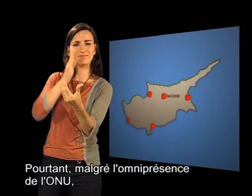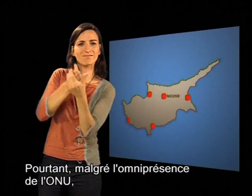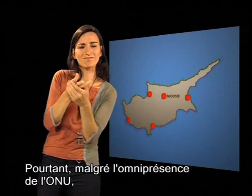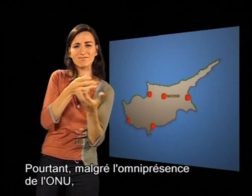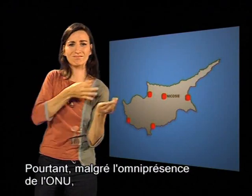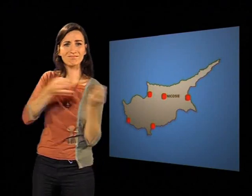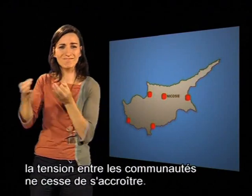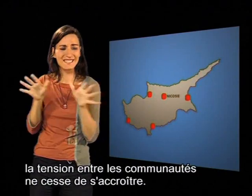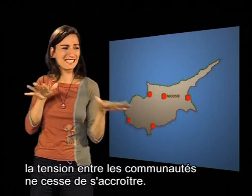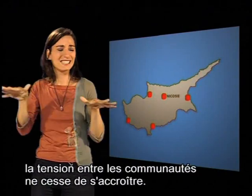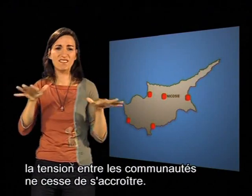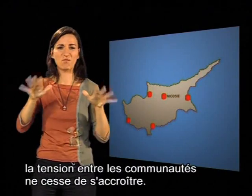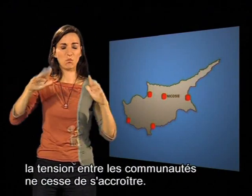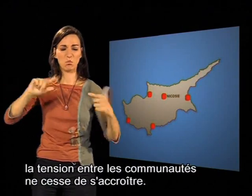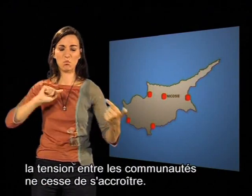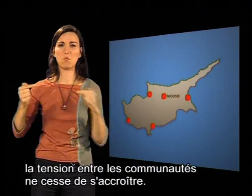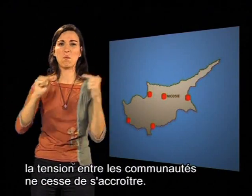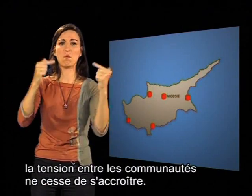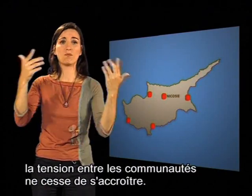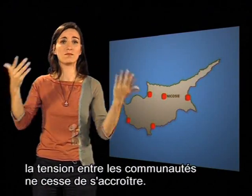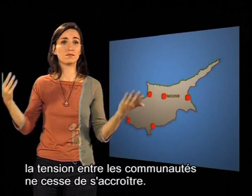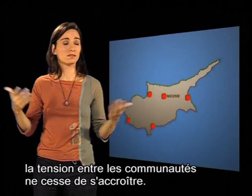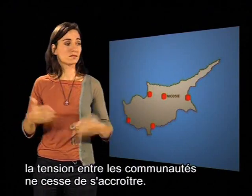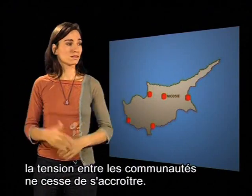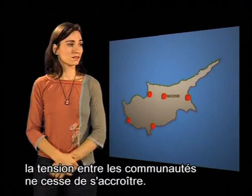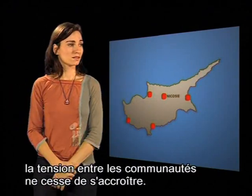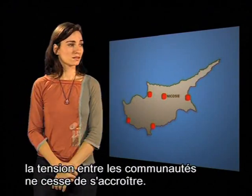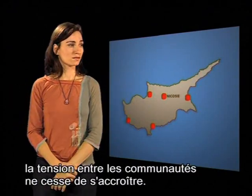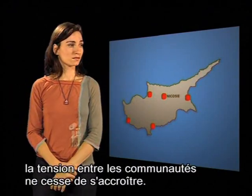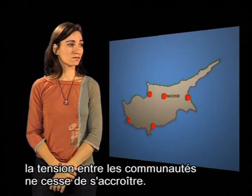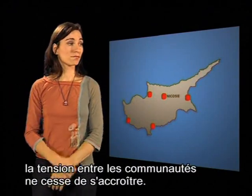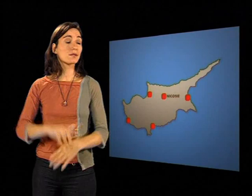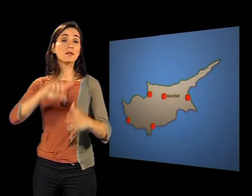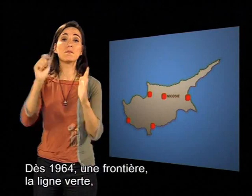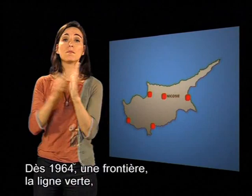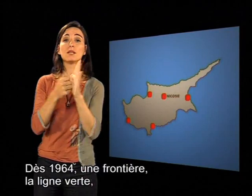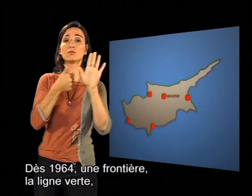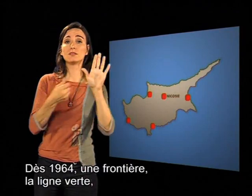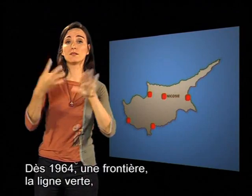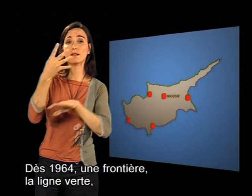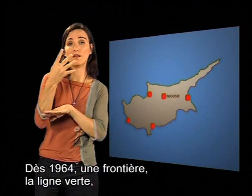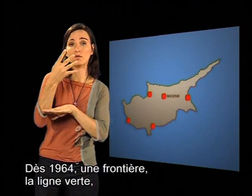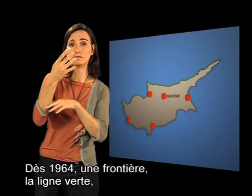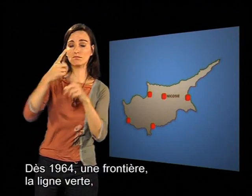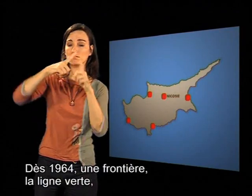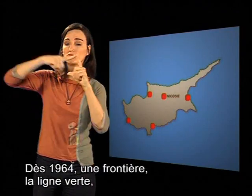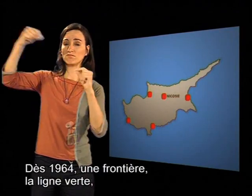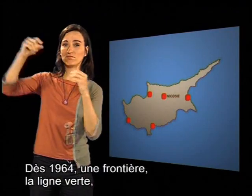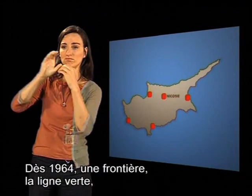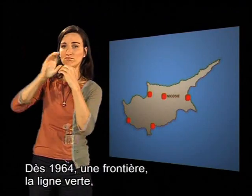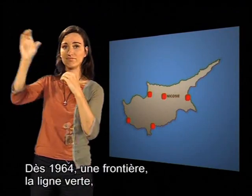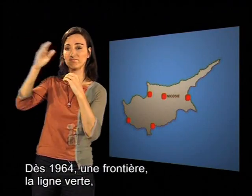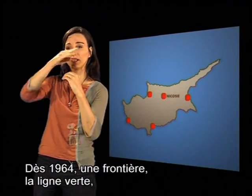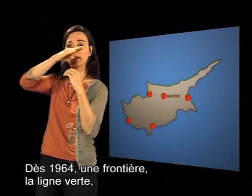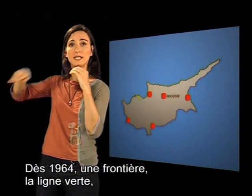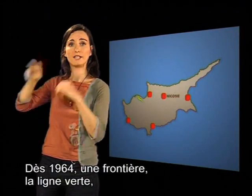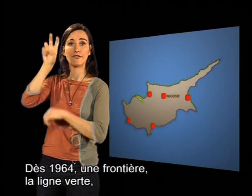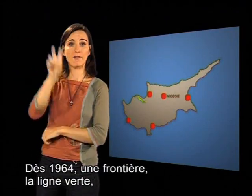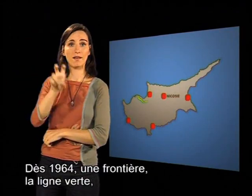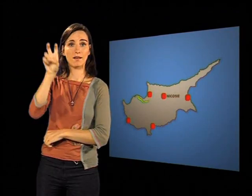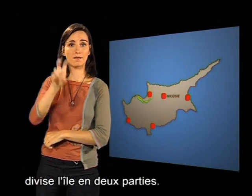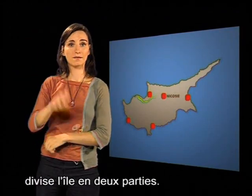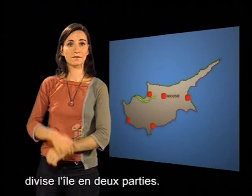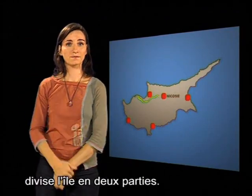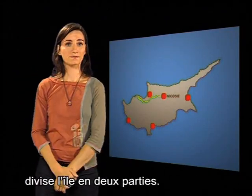'omniprésence de l'ONU, les tensions entre les deux communautés ne cessent de s'accroître. Dès 1964, une frontière, la ligne